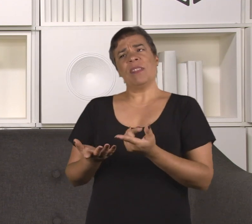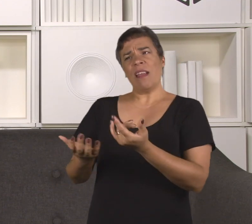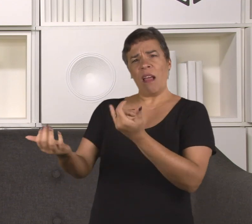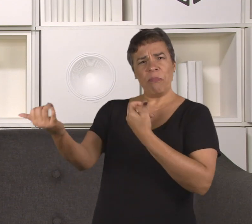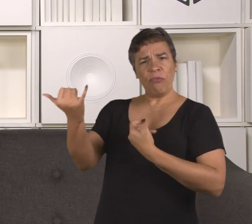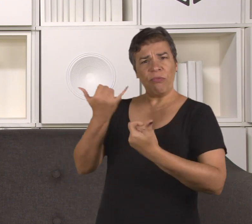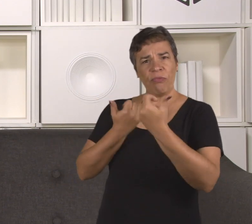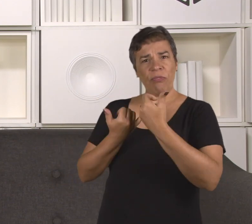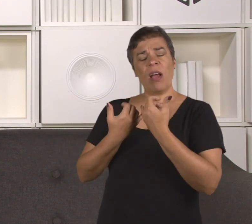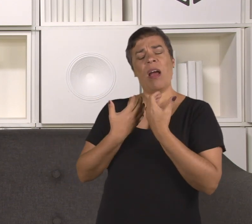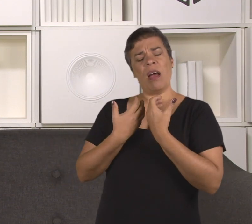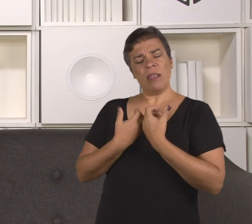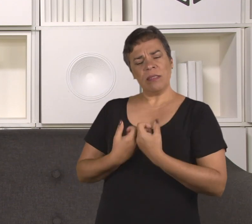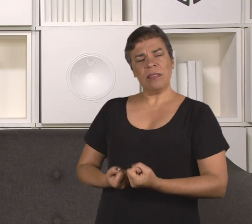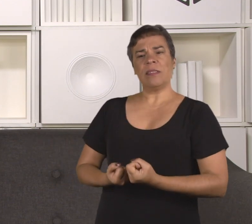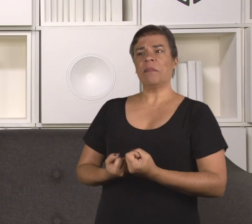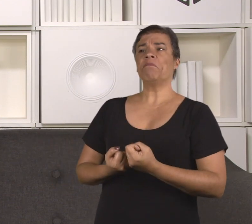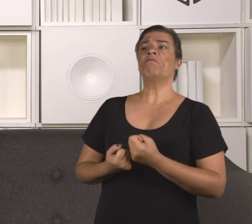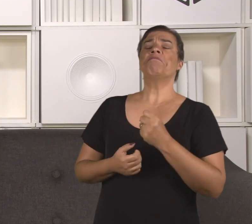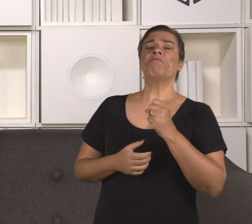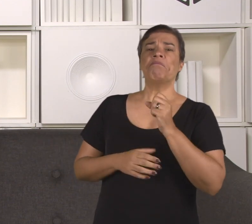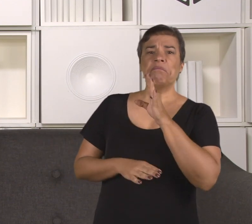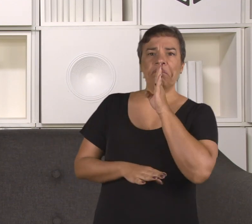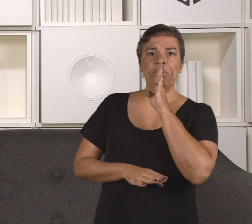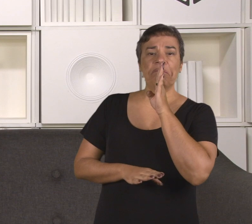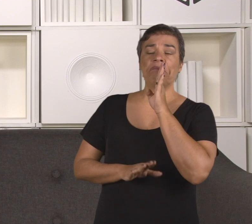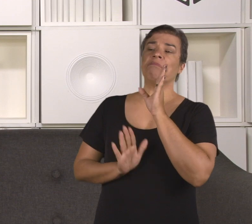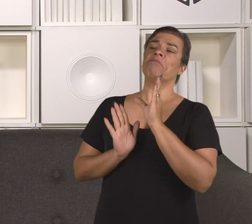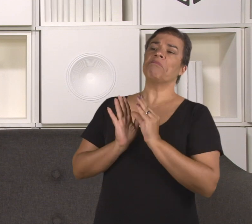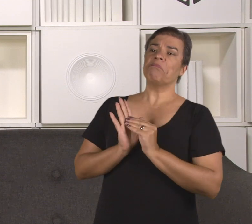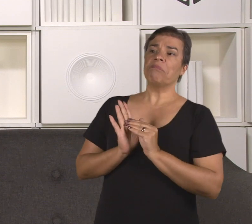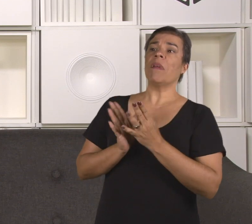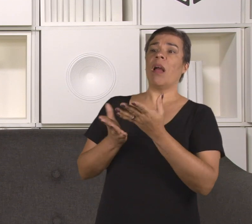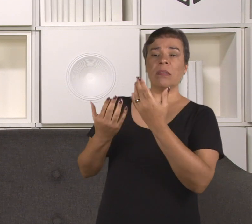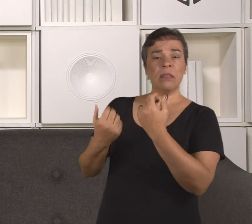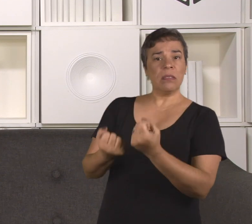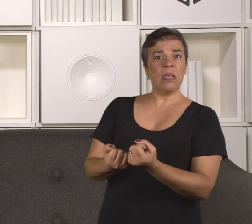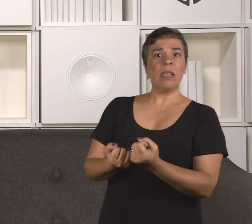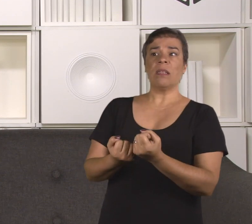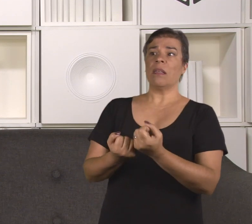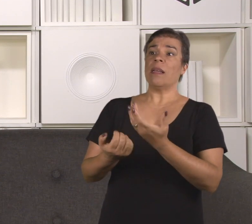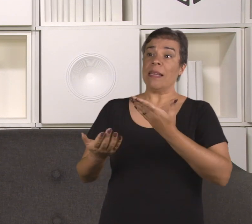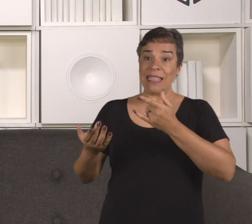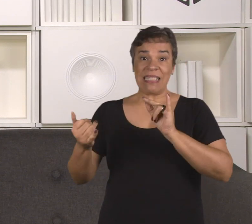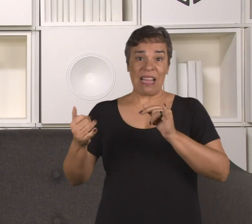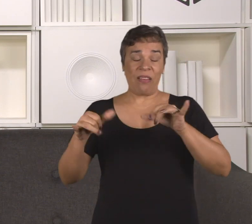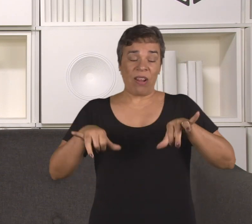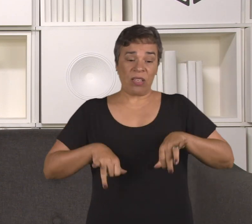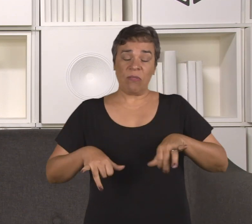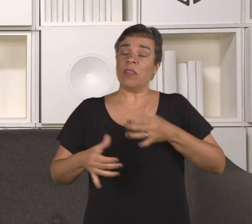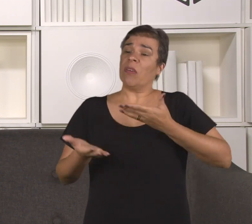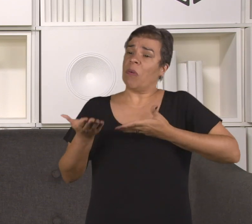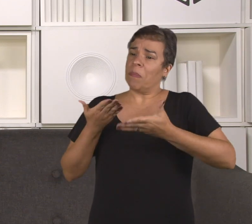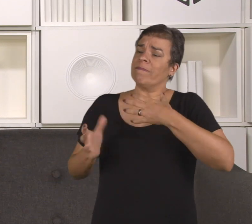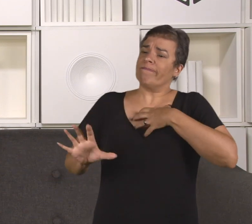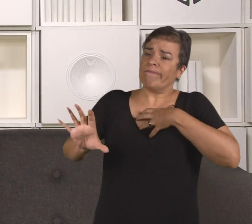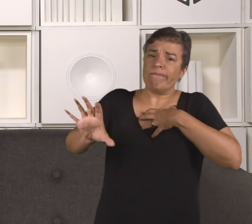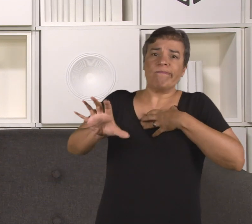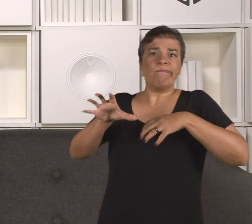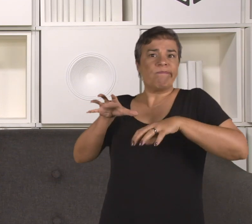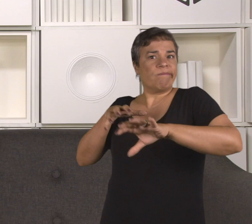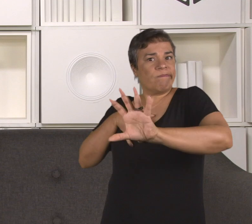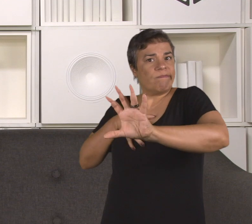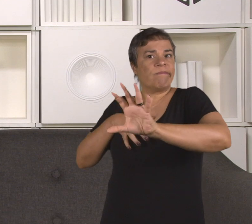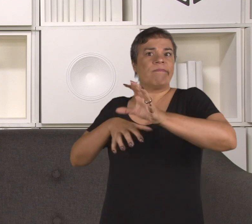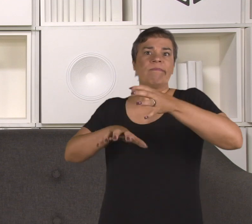acolha, chore quando as pessoas compartilharem a sua dor e se alegre quando elas compartilharem as